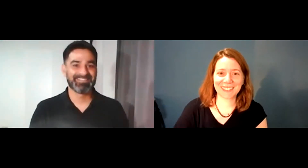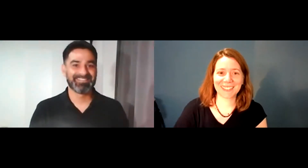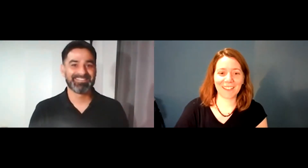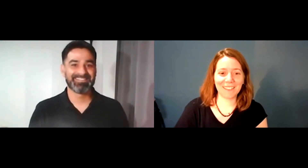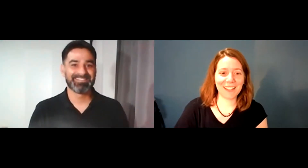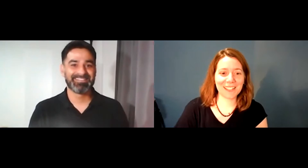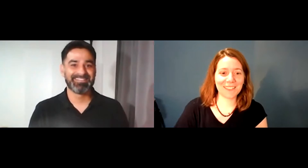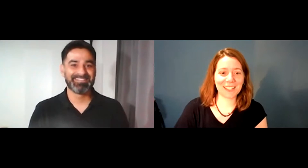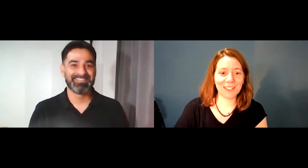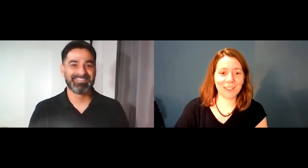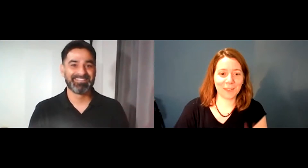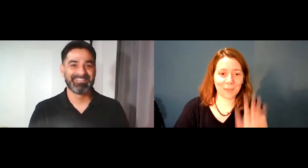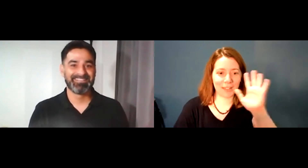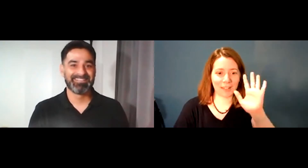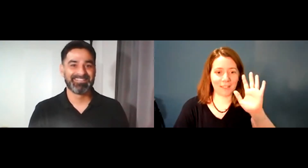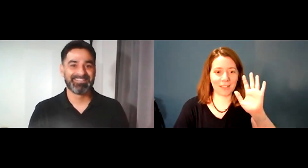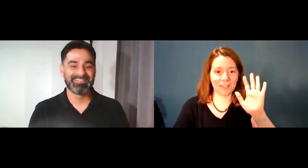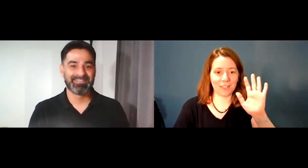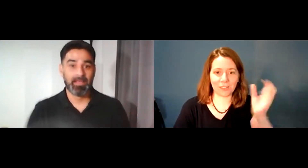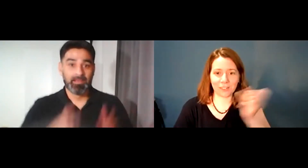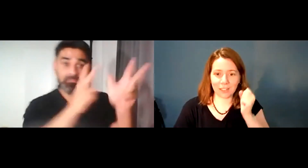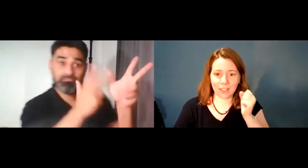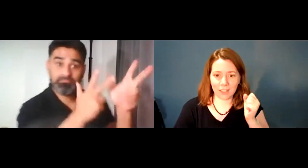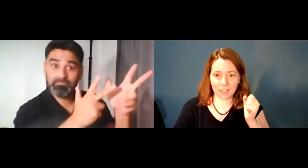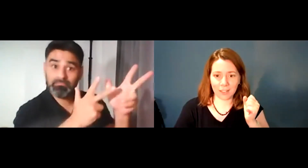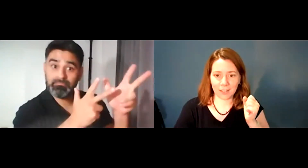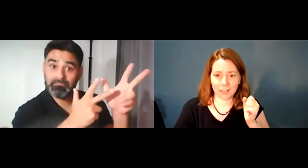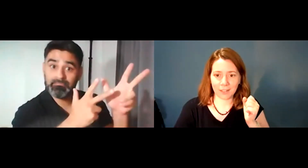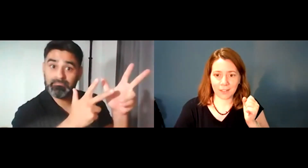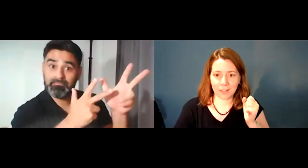A ver ahí si me salió. Esperen, a ver si lo conseguí.